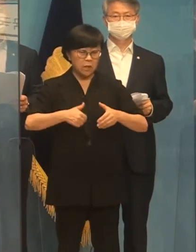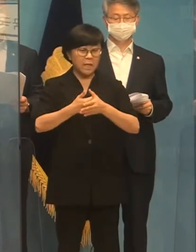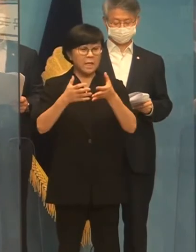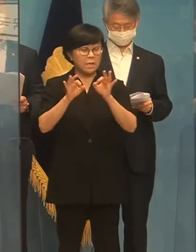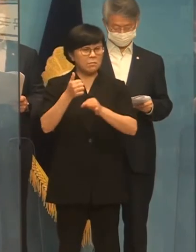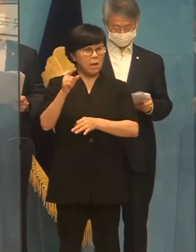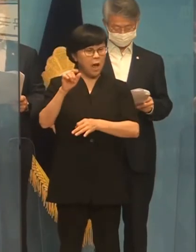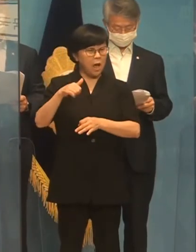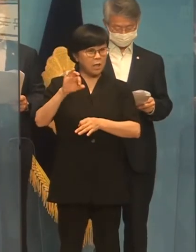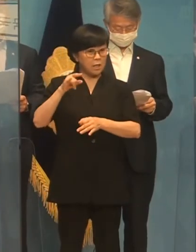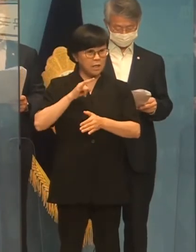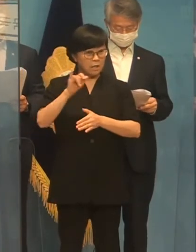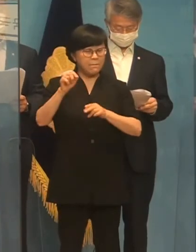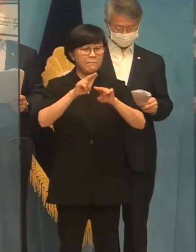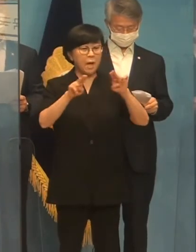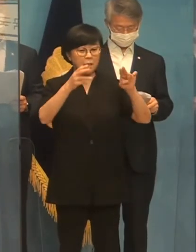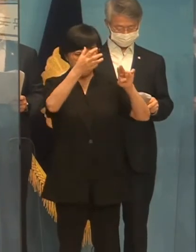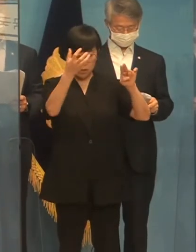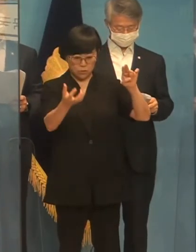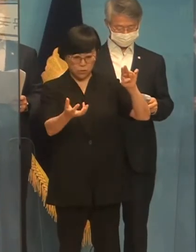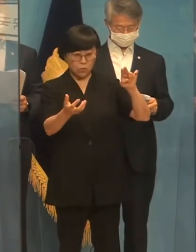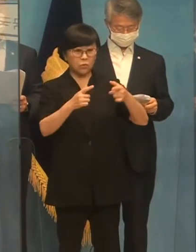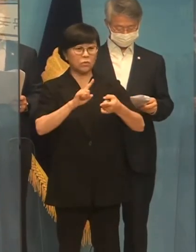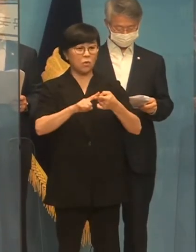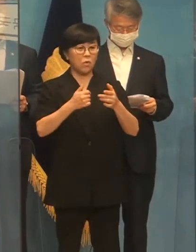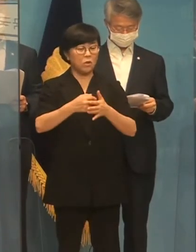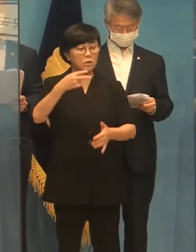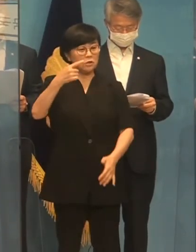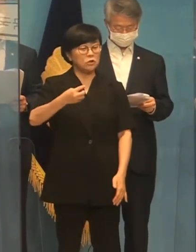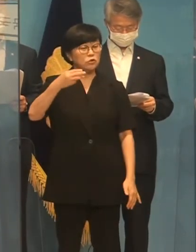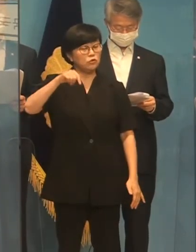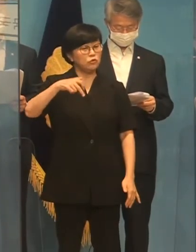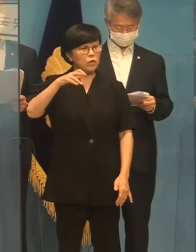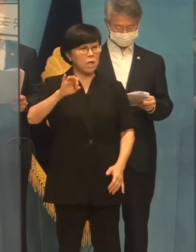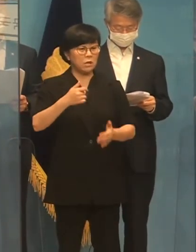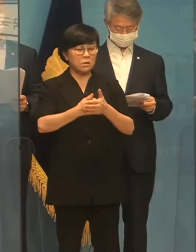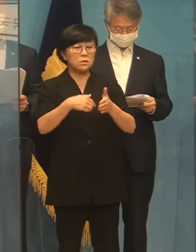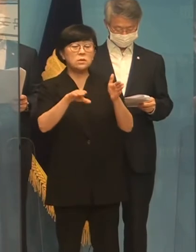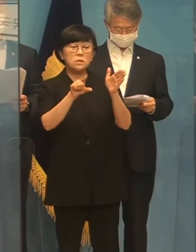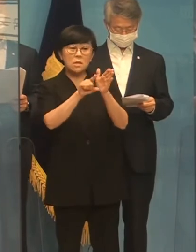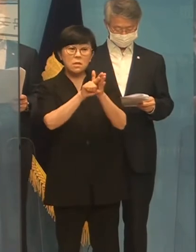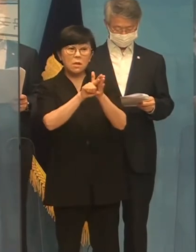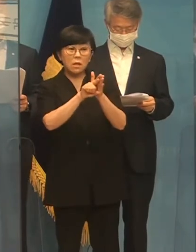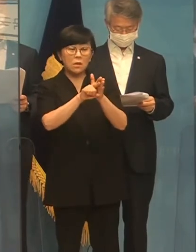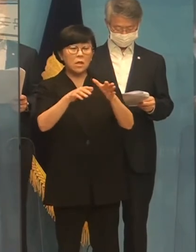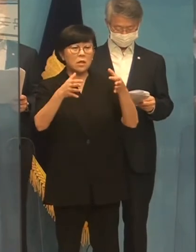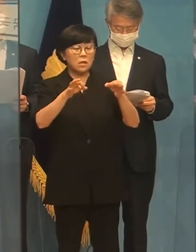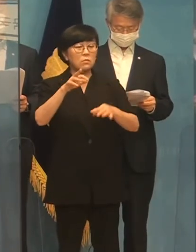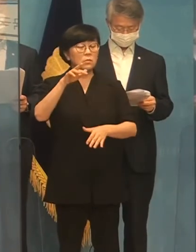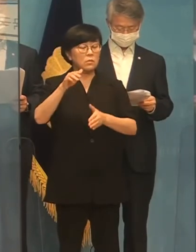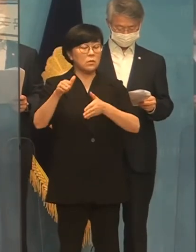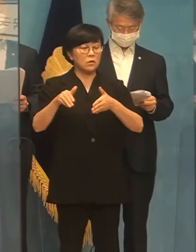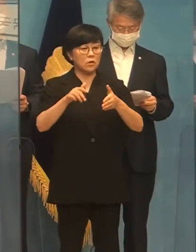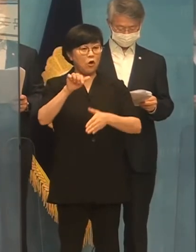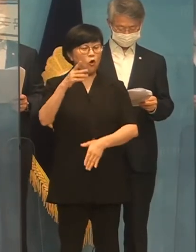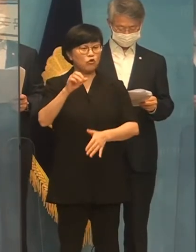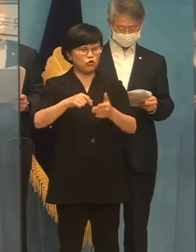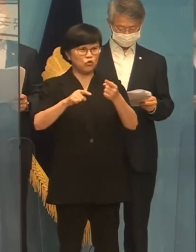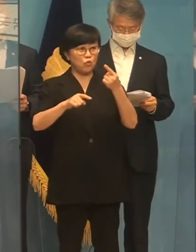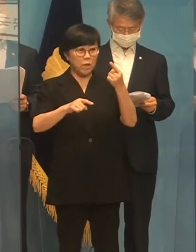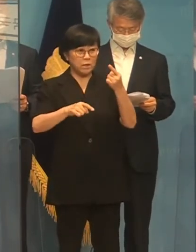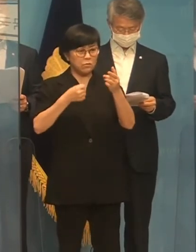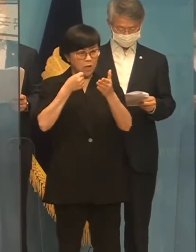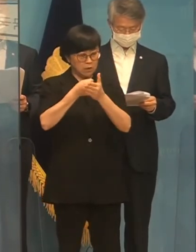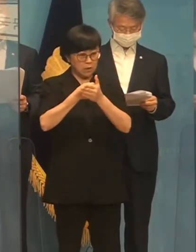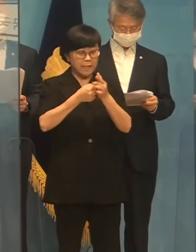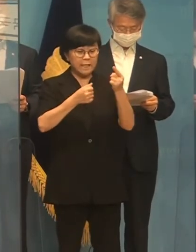사건 파기환송, 드루킹의 진실을 신뢰한다는 김경수 지사 사건 원심